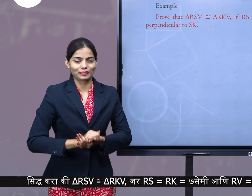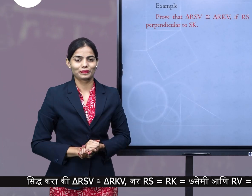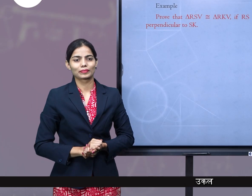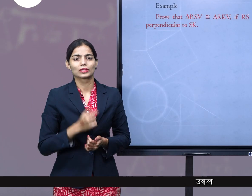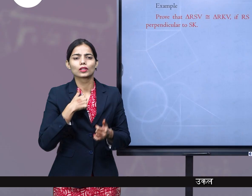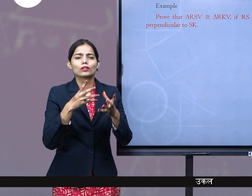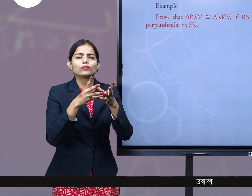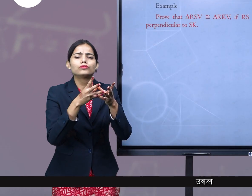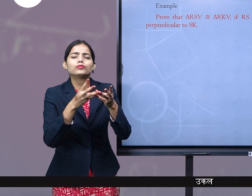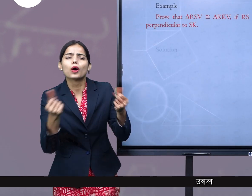उकल